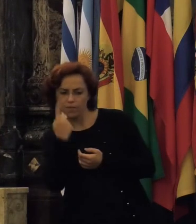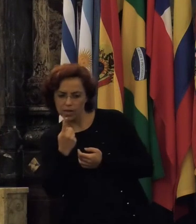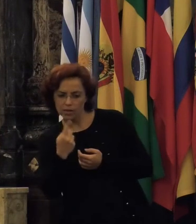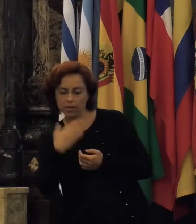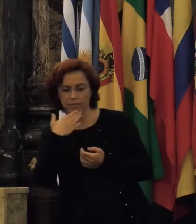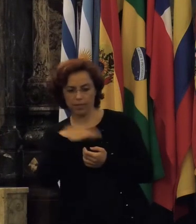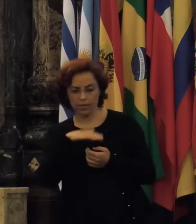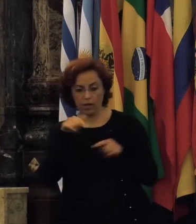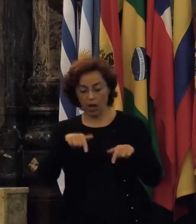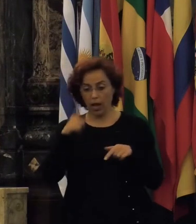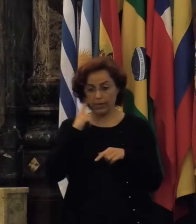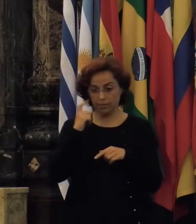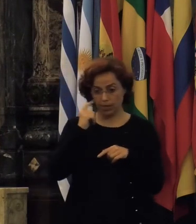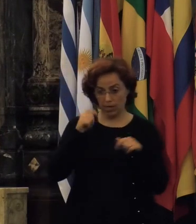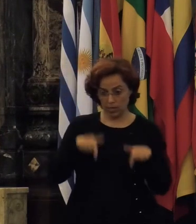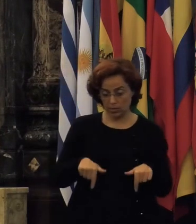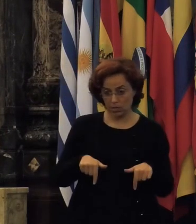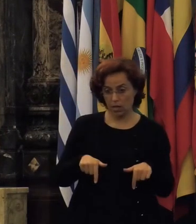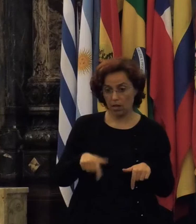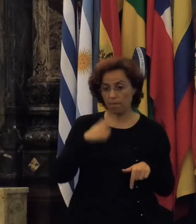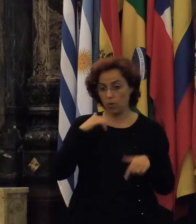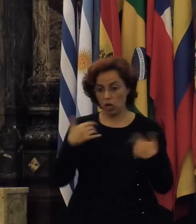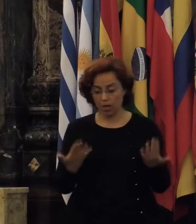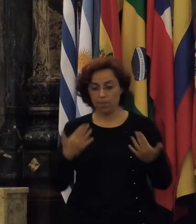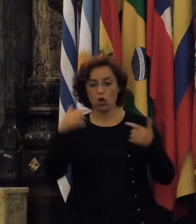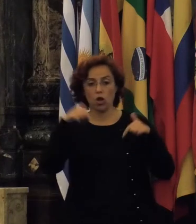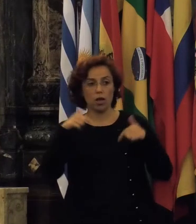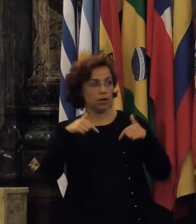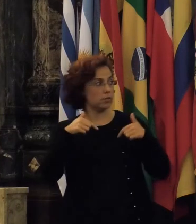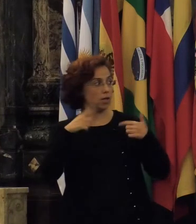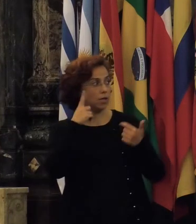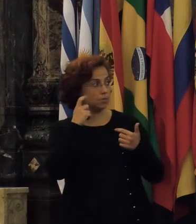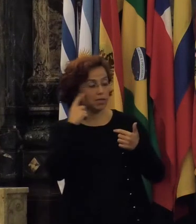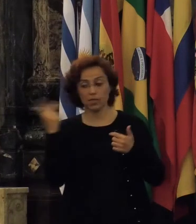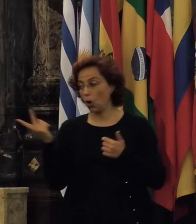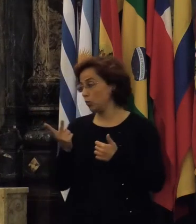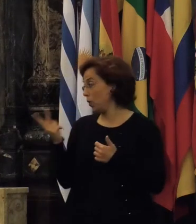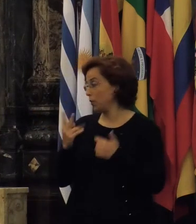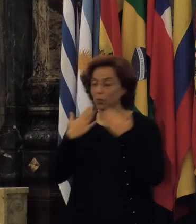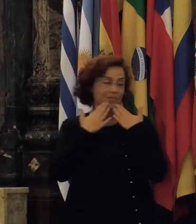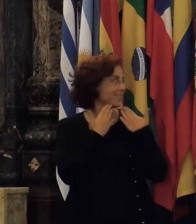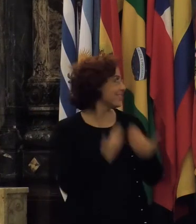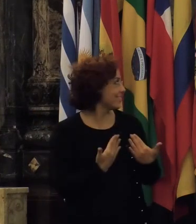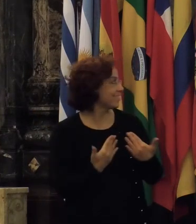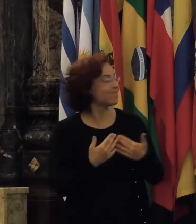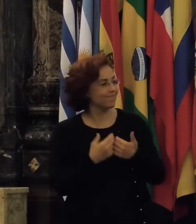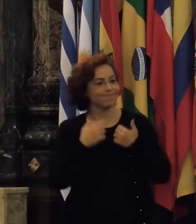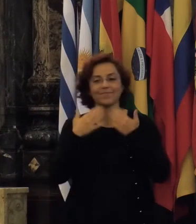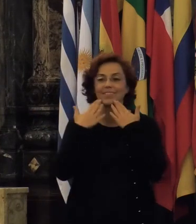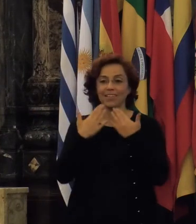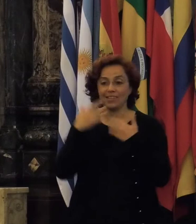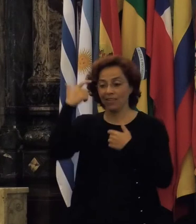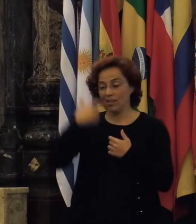Tenemos acá esta experiencia, por ejemplo, ¿no? Digamos, esta experiencia que se está desarrollando con ustedes, que les agradezco, ¿sí?, su presencia